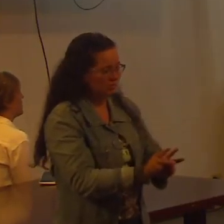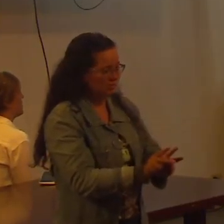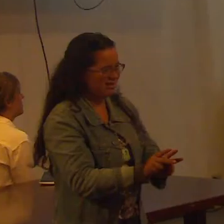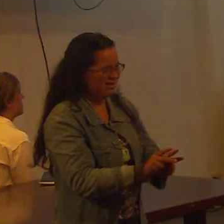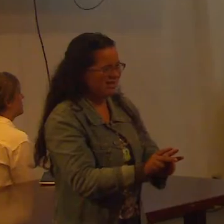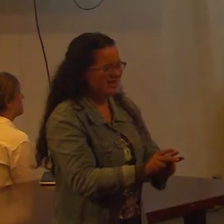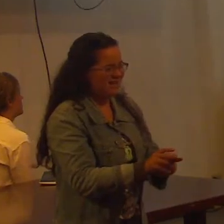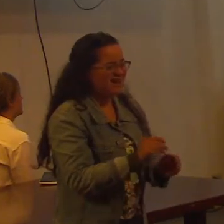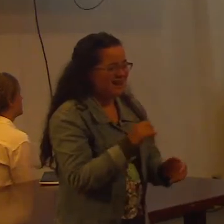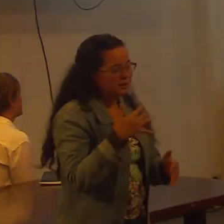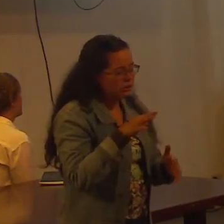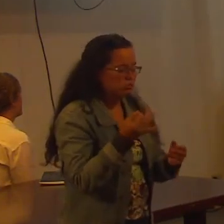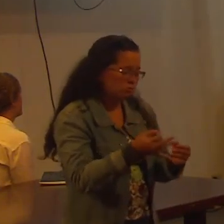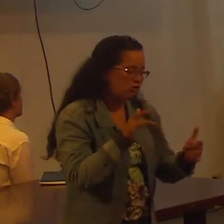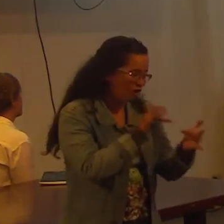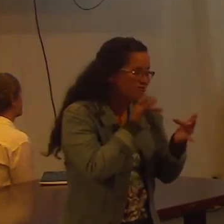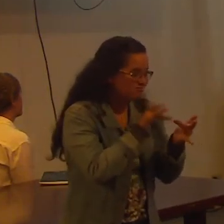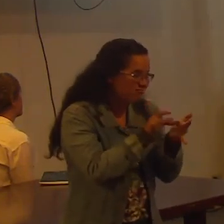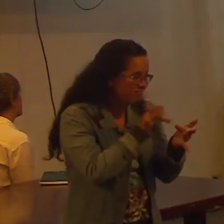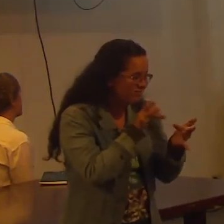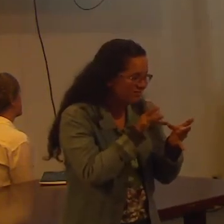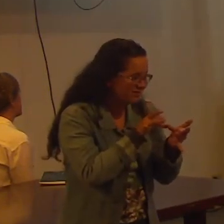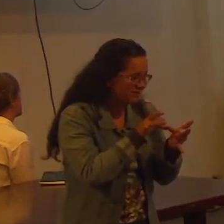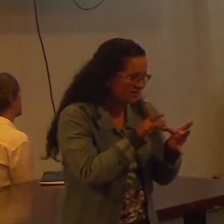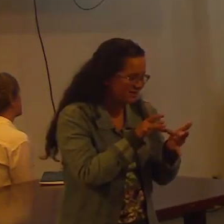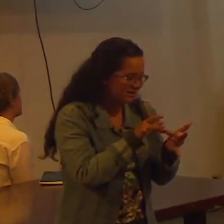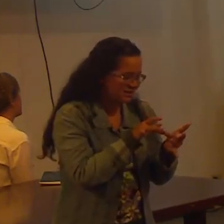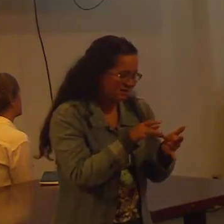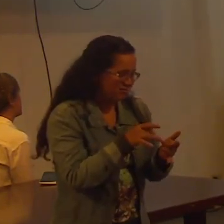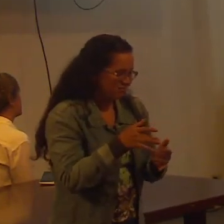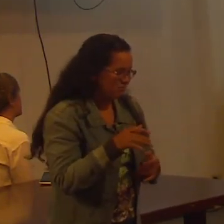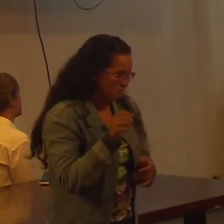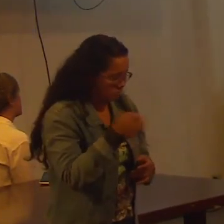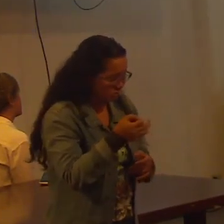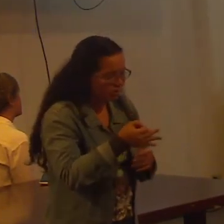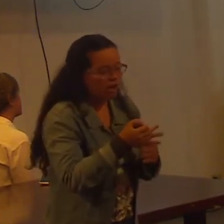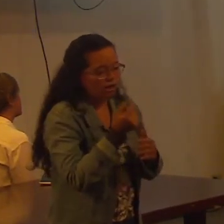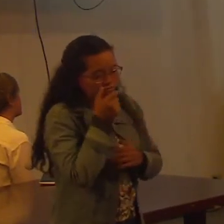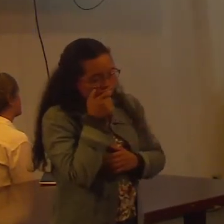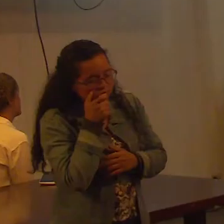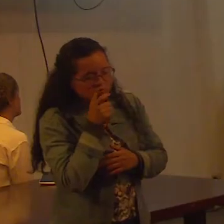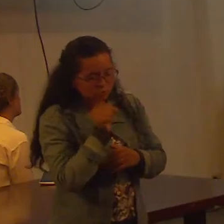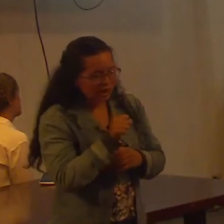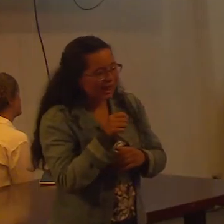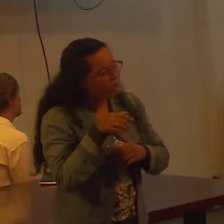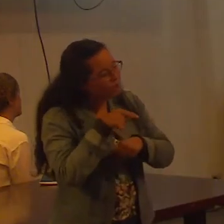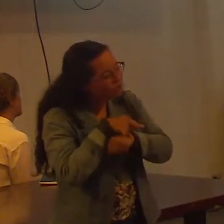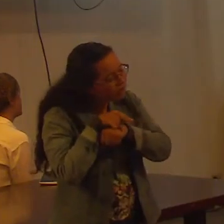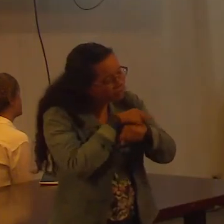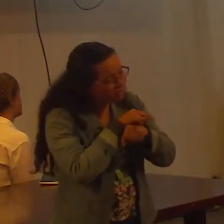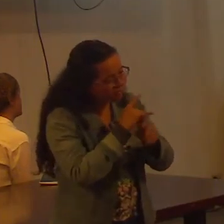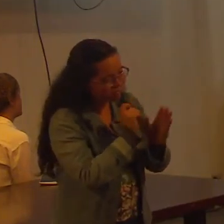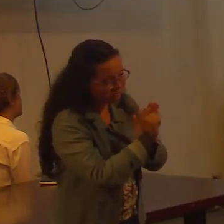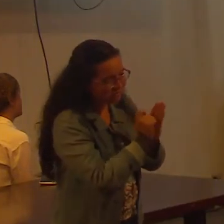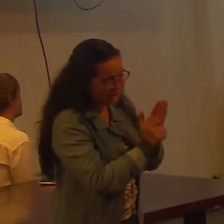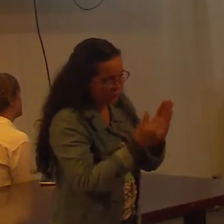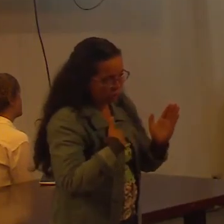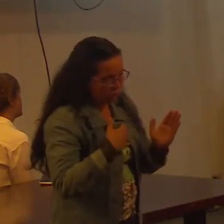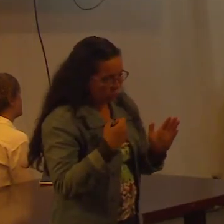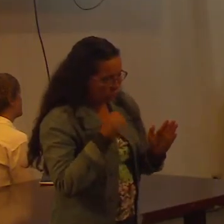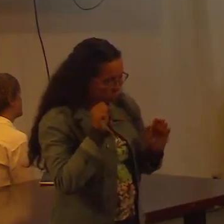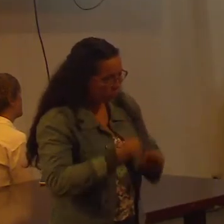todos en un contacto directo y siempre como que estábamos analizando el trabajo que se llevaba allí. Entonces como que siempre uno tenía